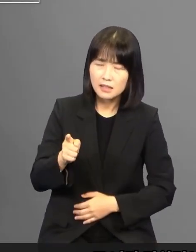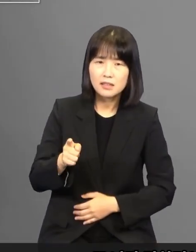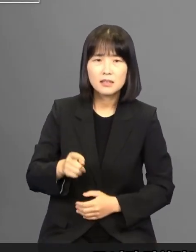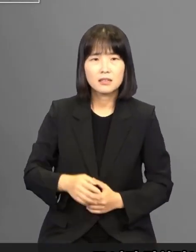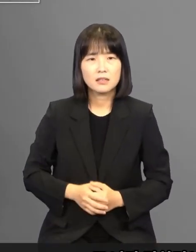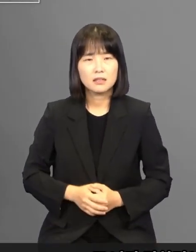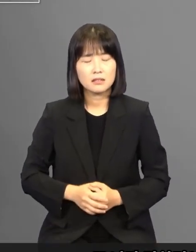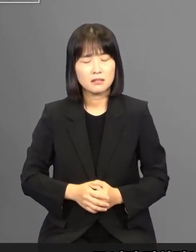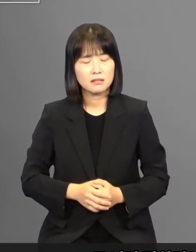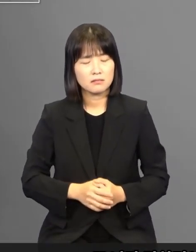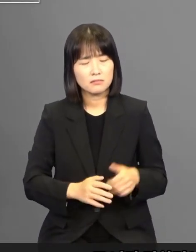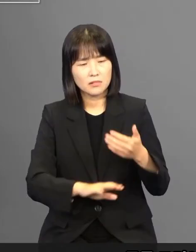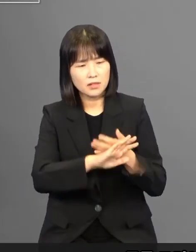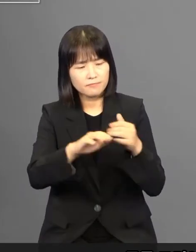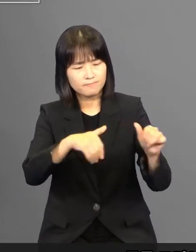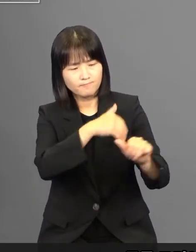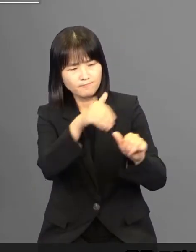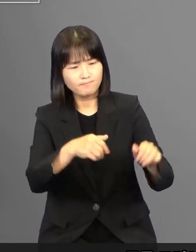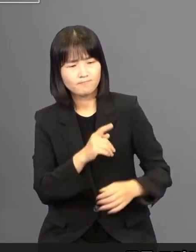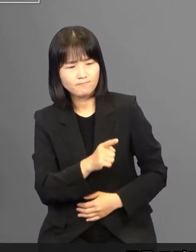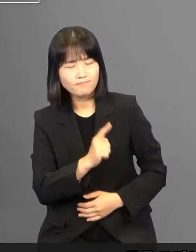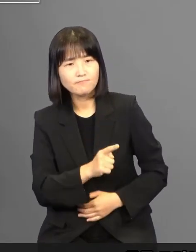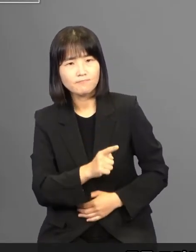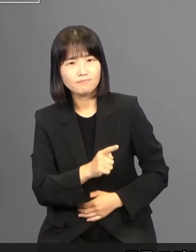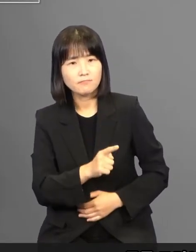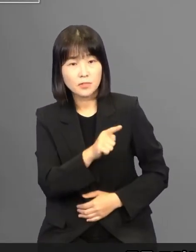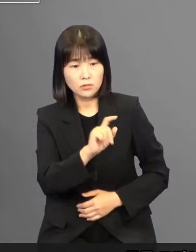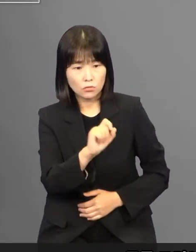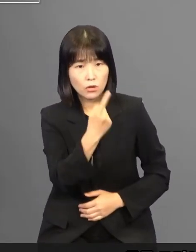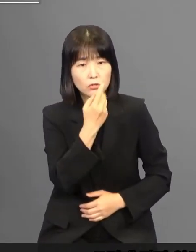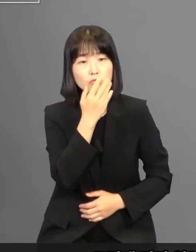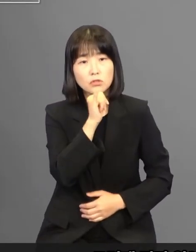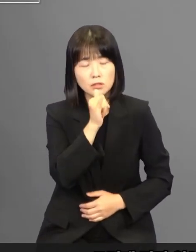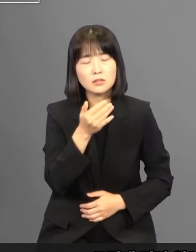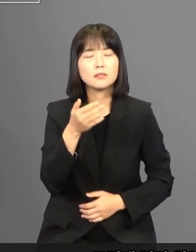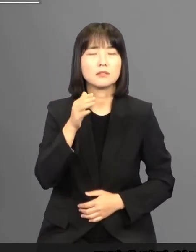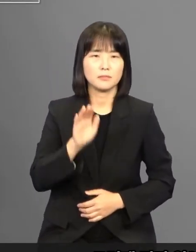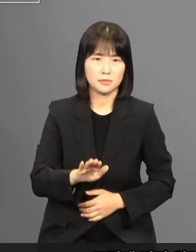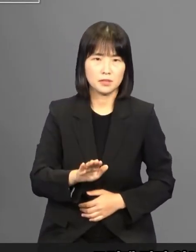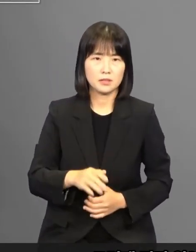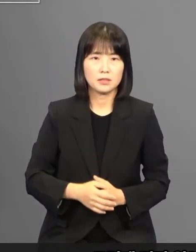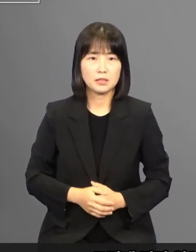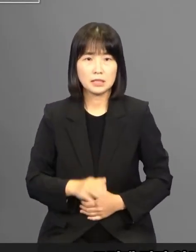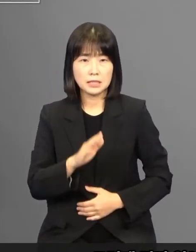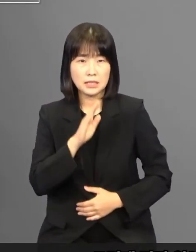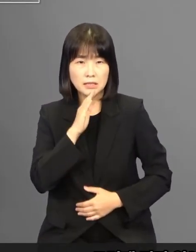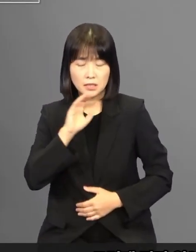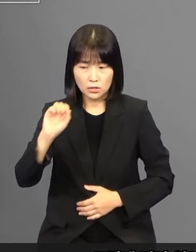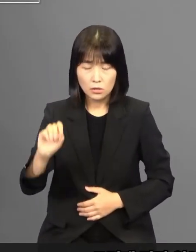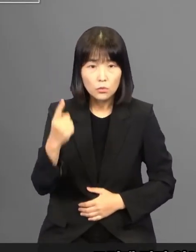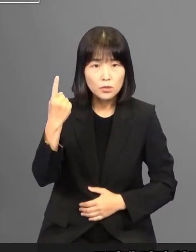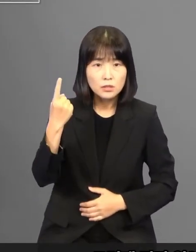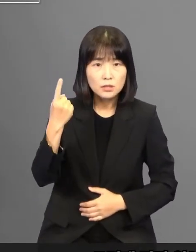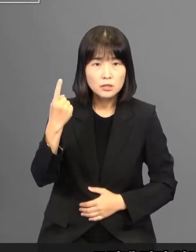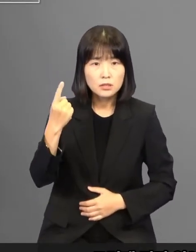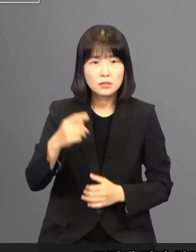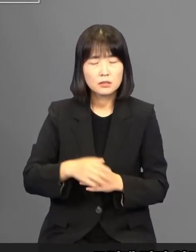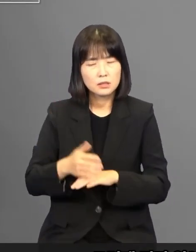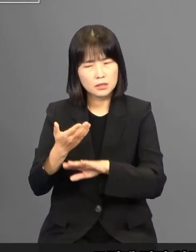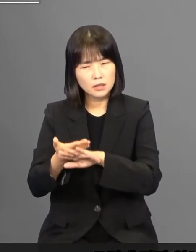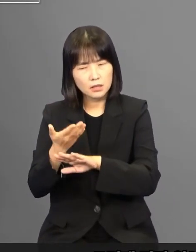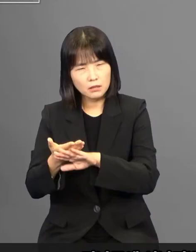다른 환경을 탓하면서, 물론 그것이 원인일 수 있습니다. 그런데 진짜 원인은 다른 데 있을 수